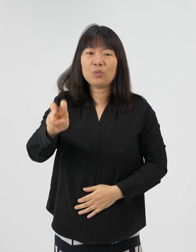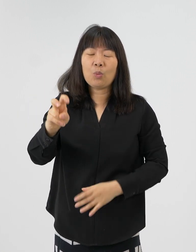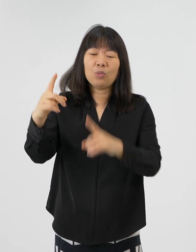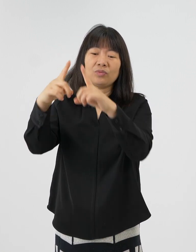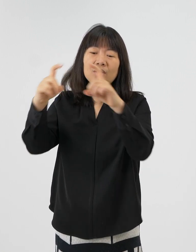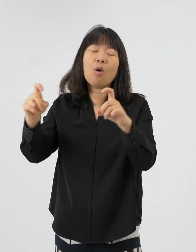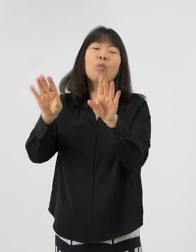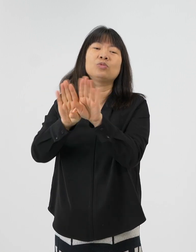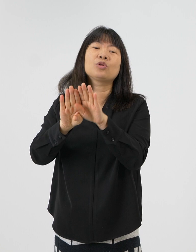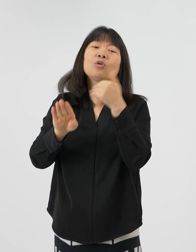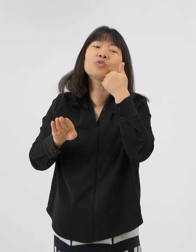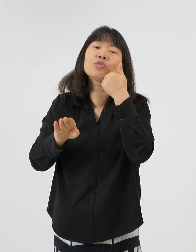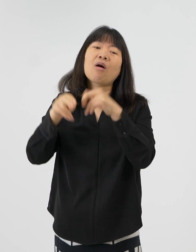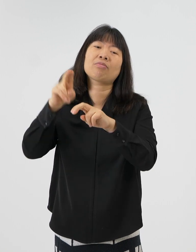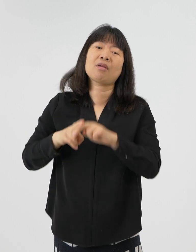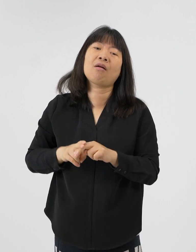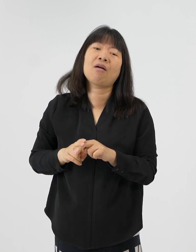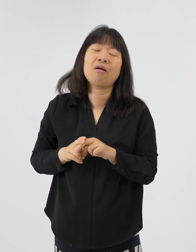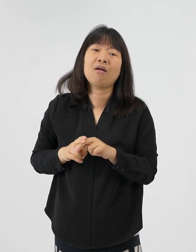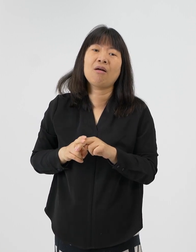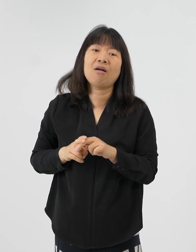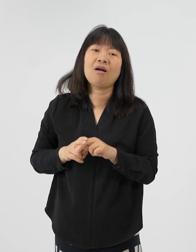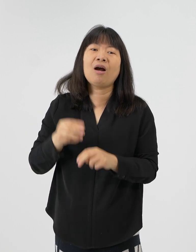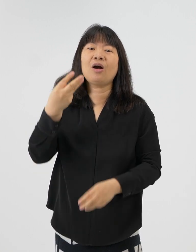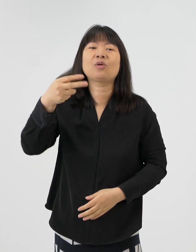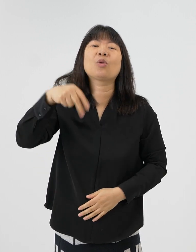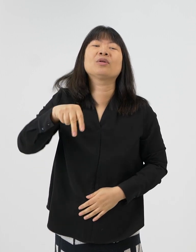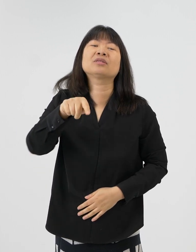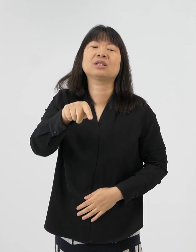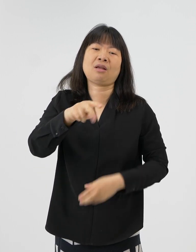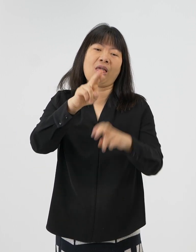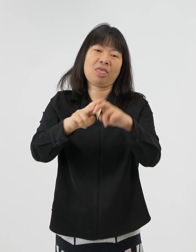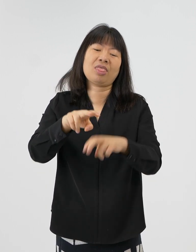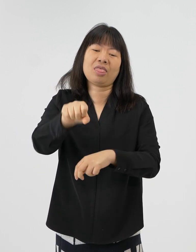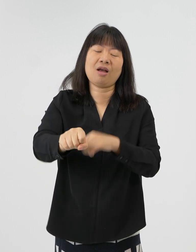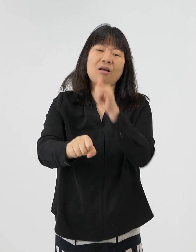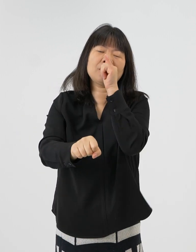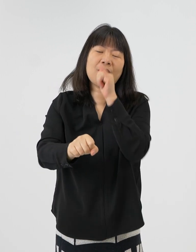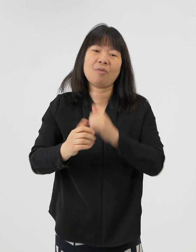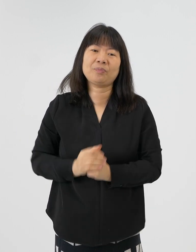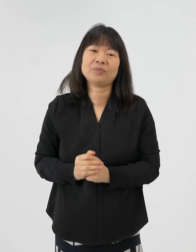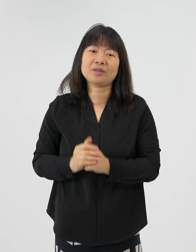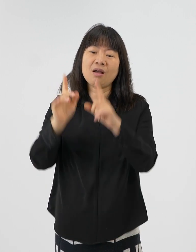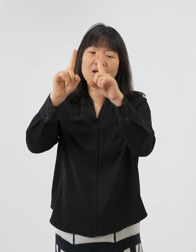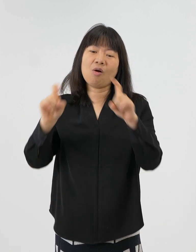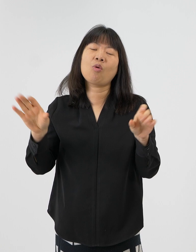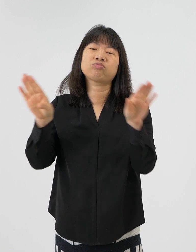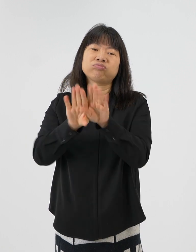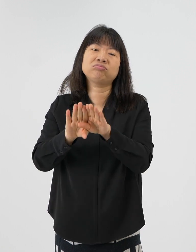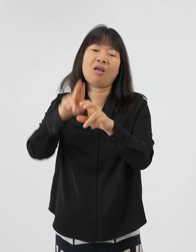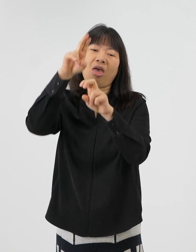성문에 누가 앉아 있어요? 롯이 앉아 있어요. 성문에